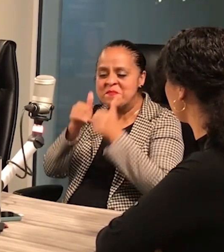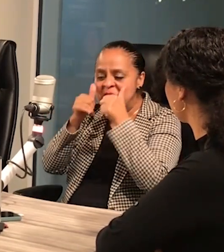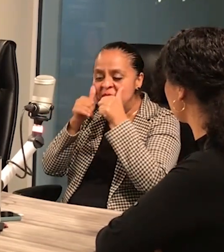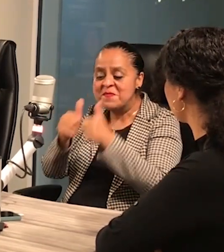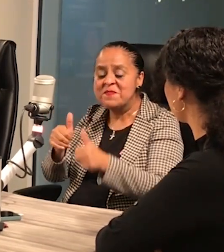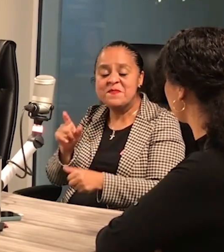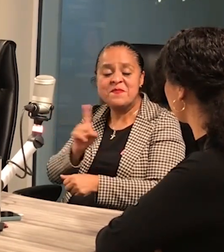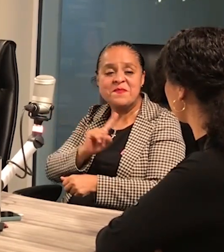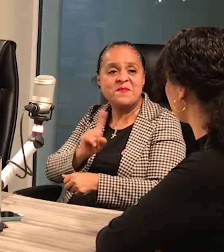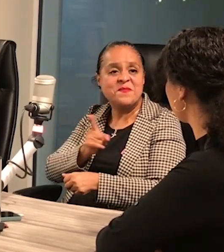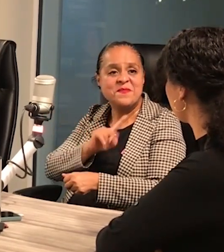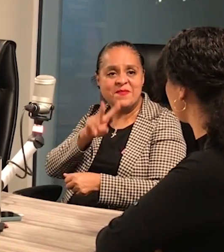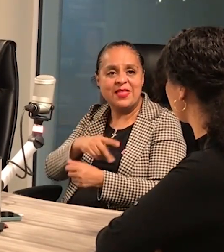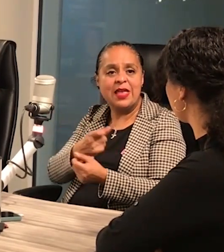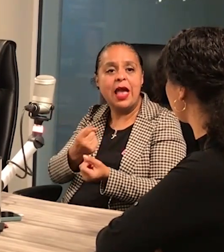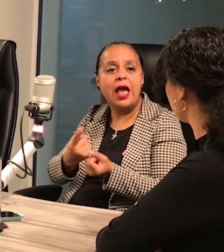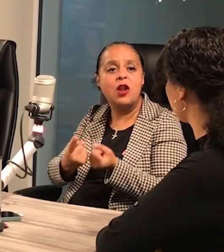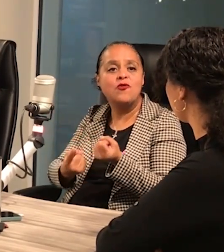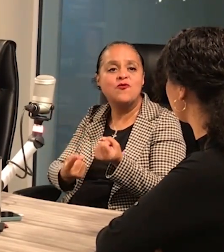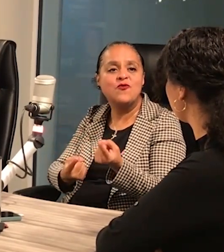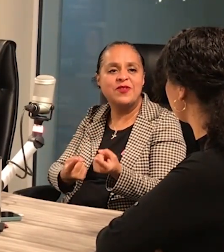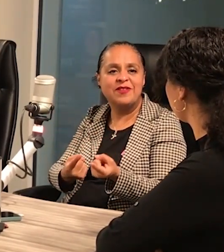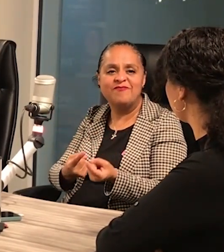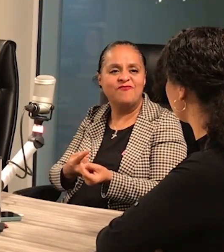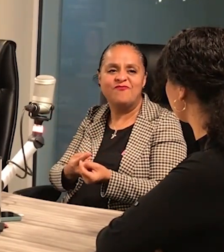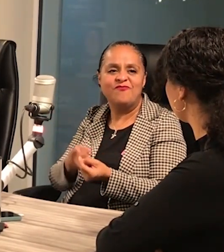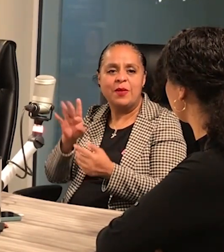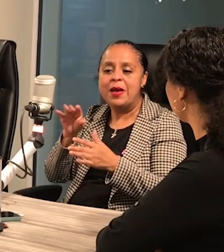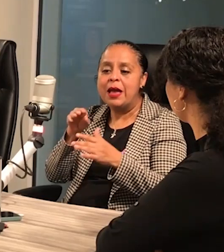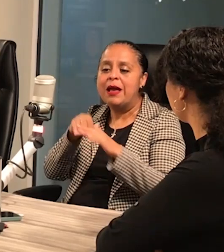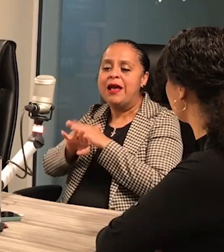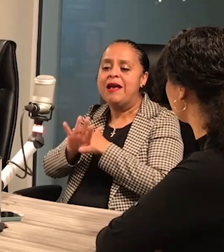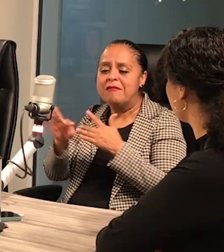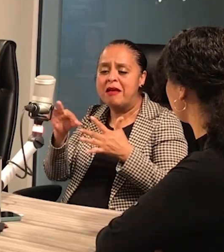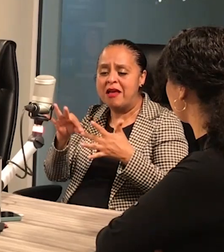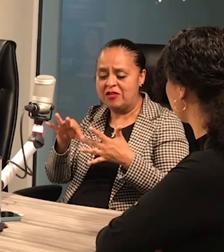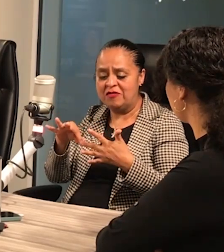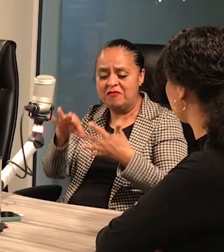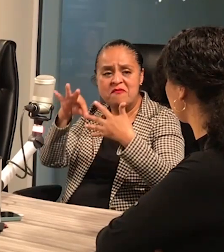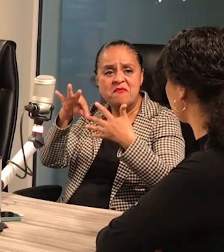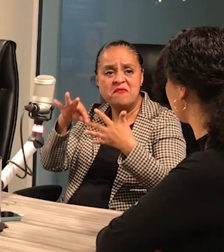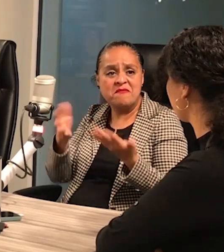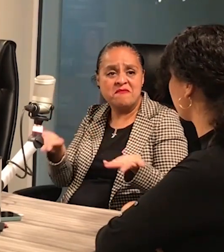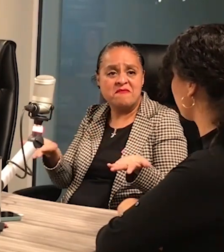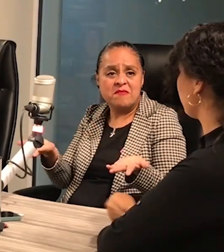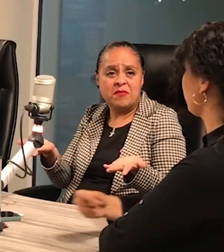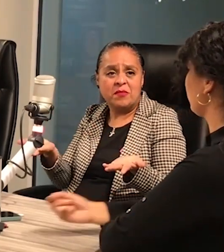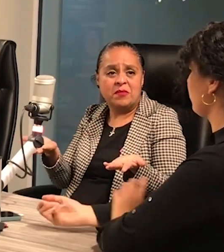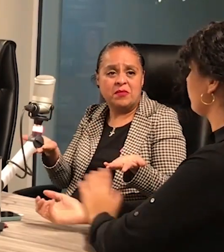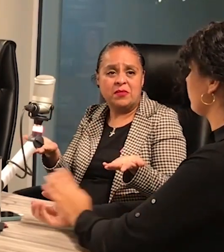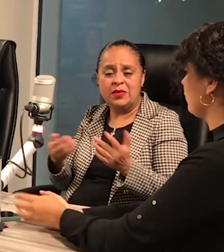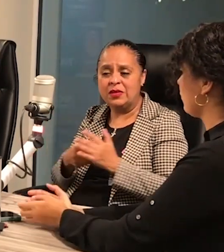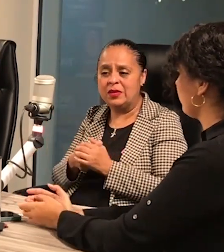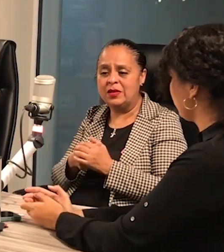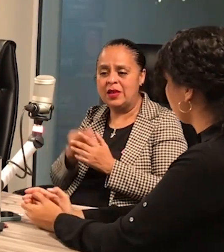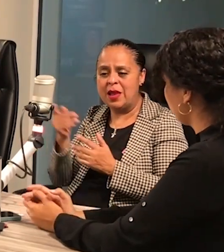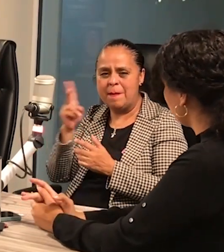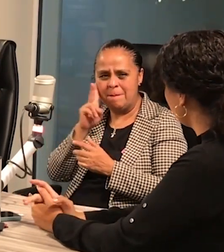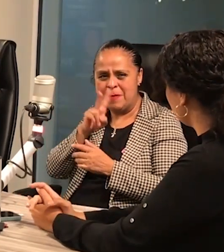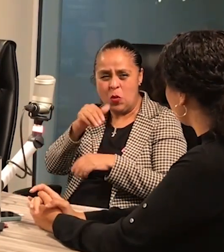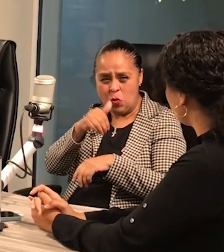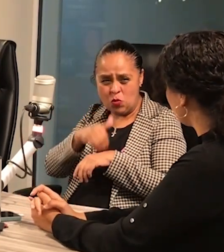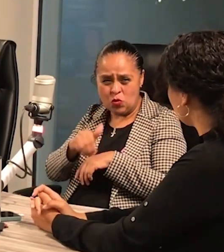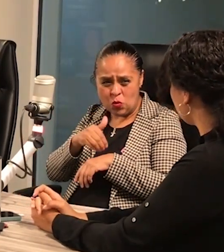y ellos, algunos, no todos, entraron por acciones afirmativas. Entonces, quizá verlo como un